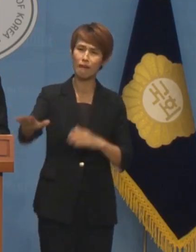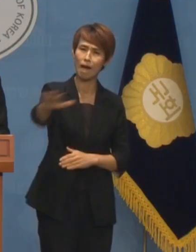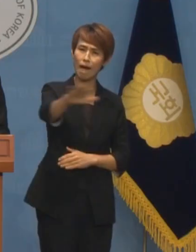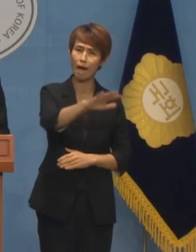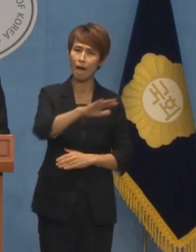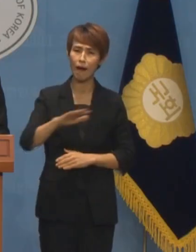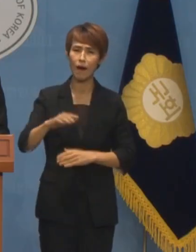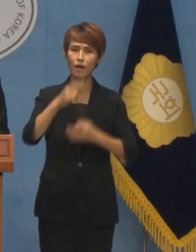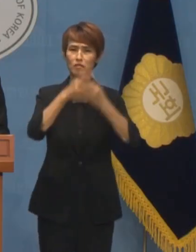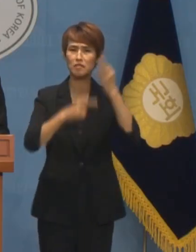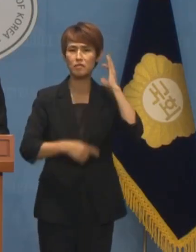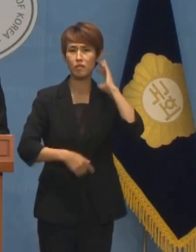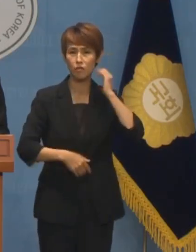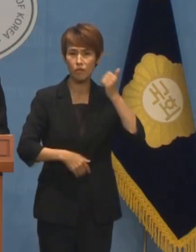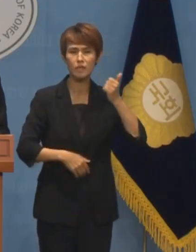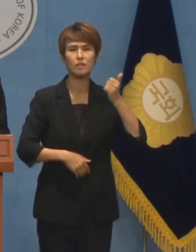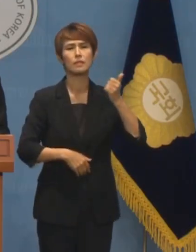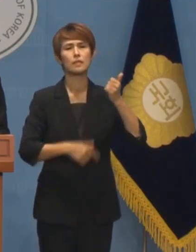윤석열 정권의 클리셰입니다.